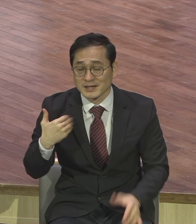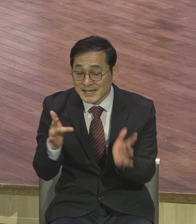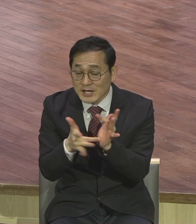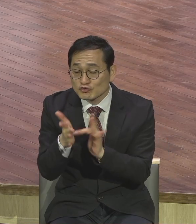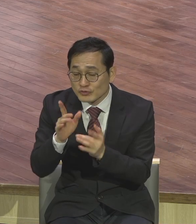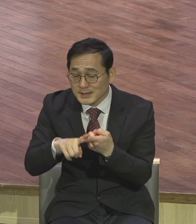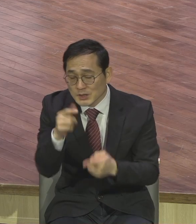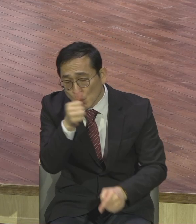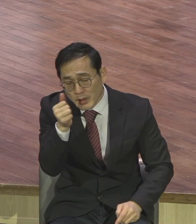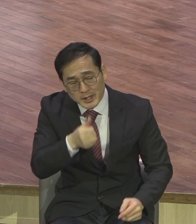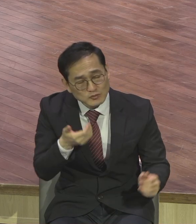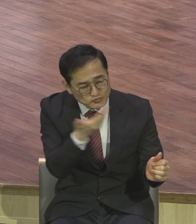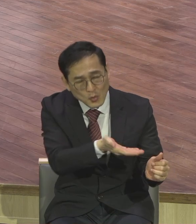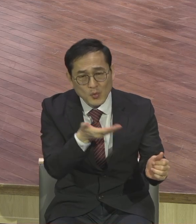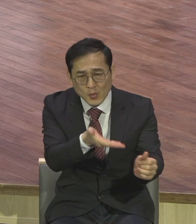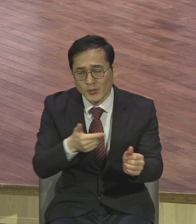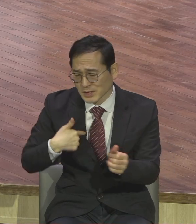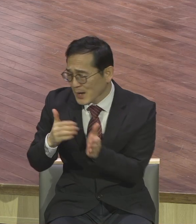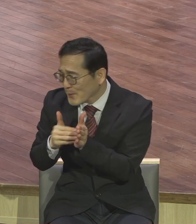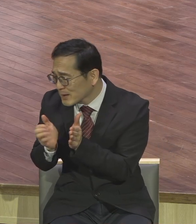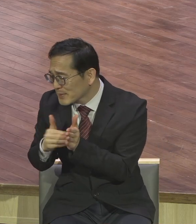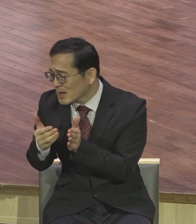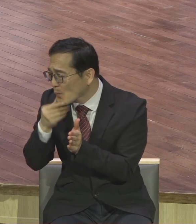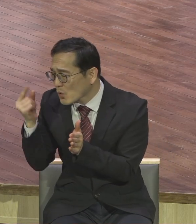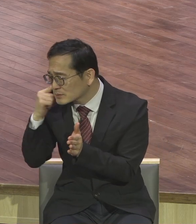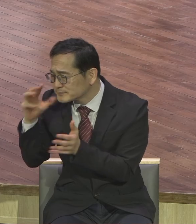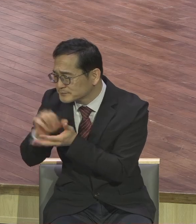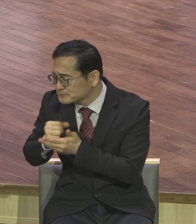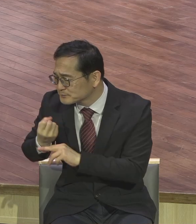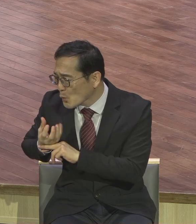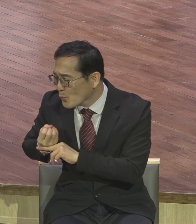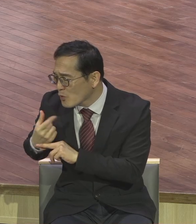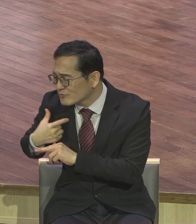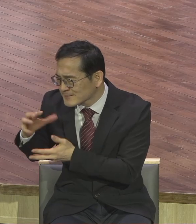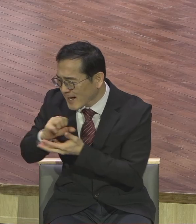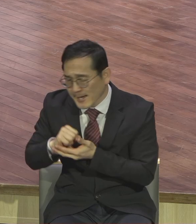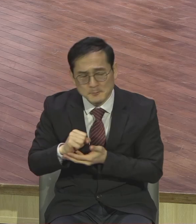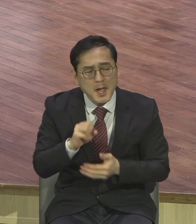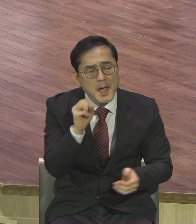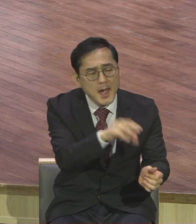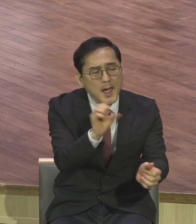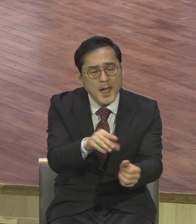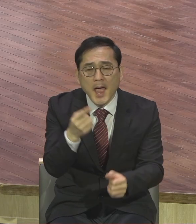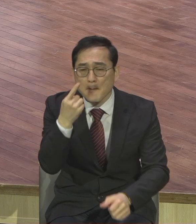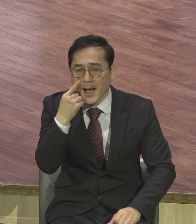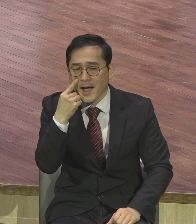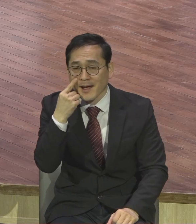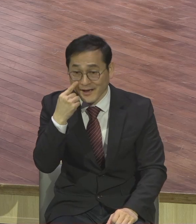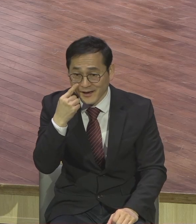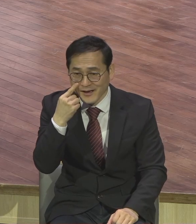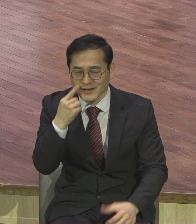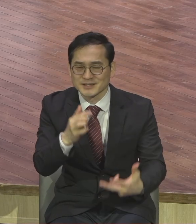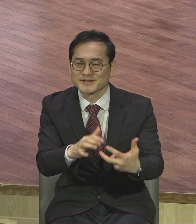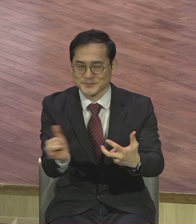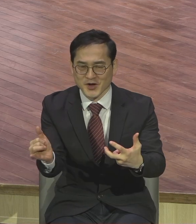이 복음 이 비밀 이 보화를 내가 말해보자. 자